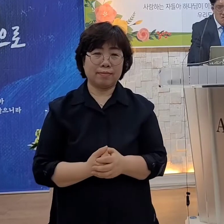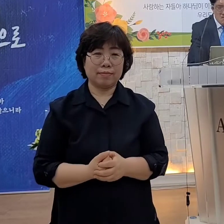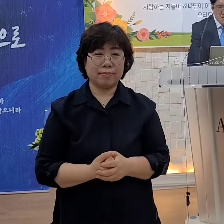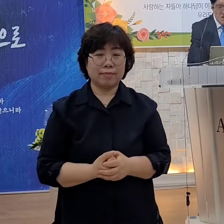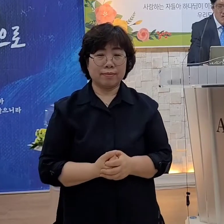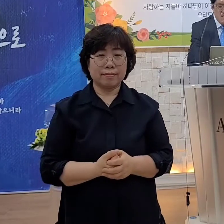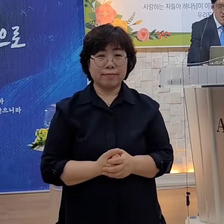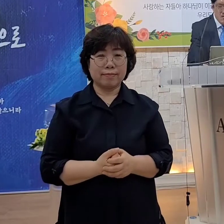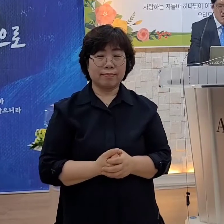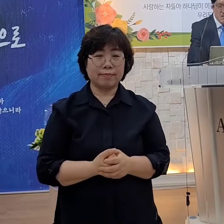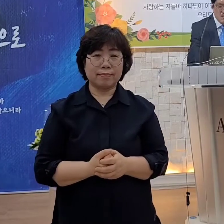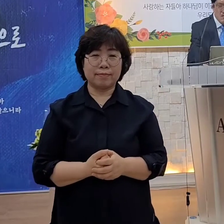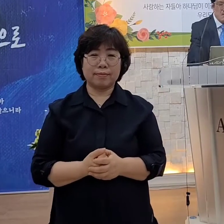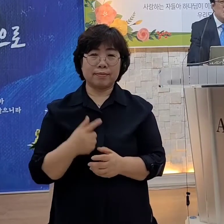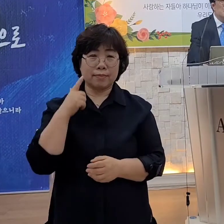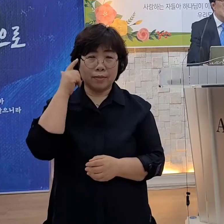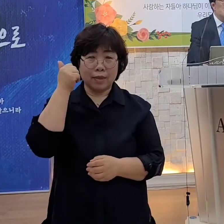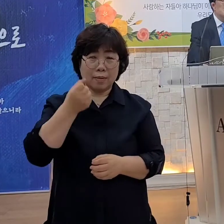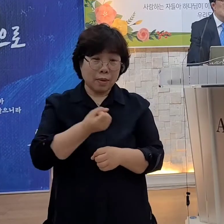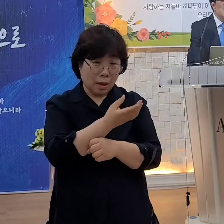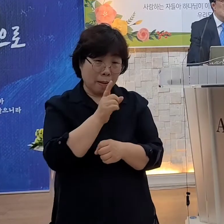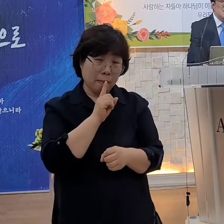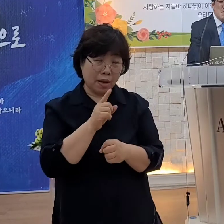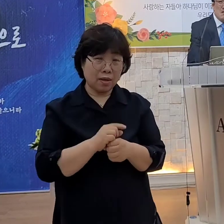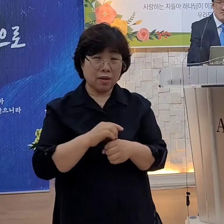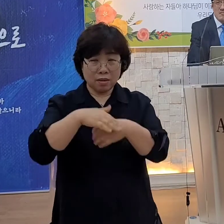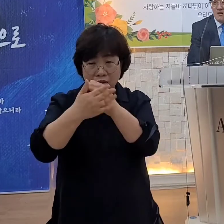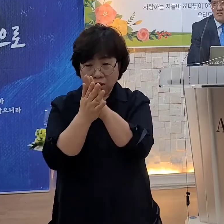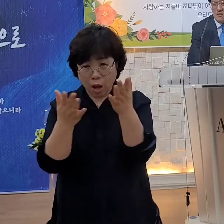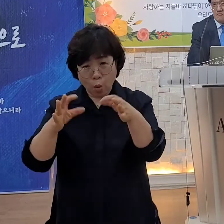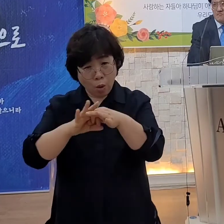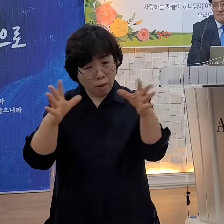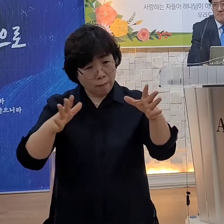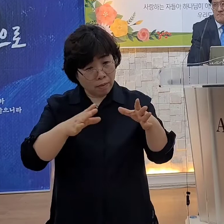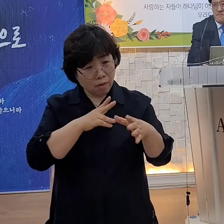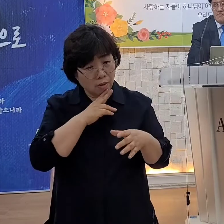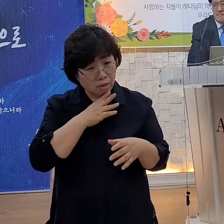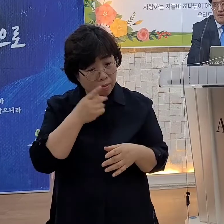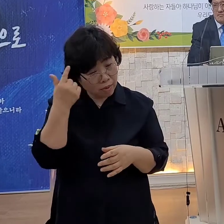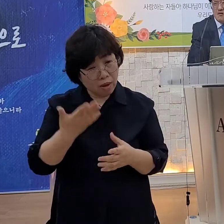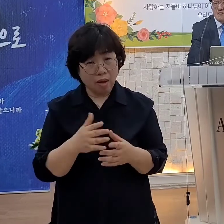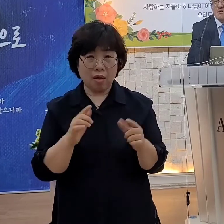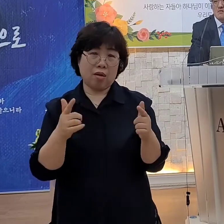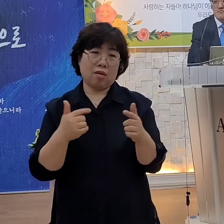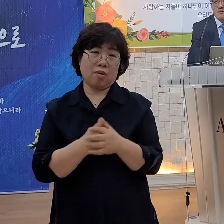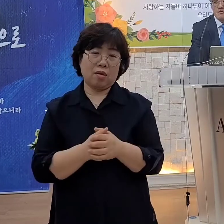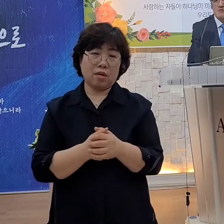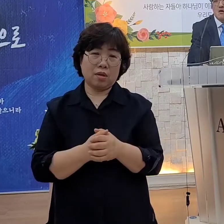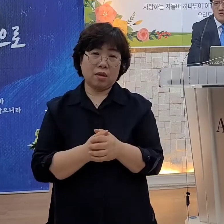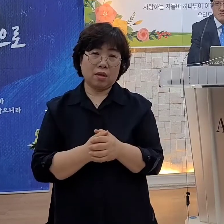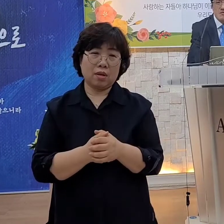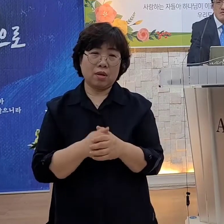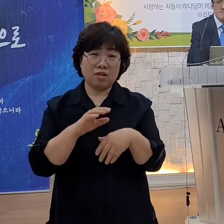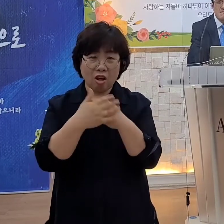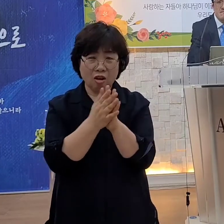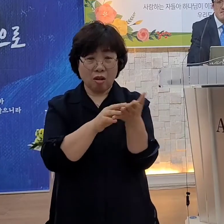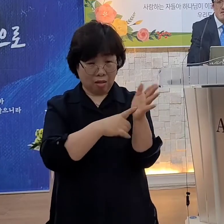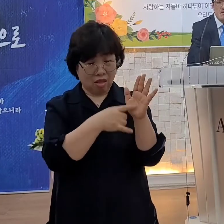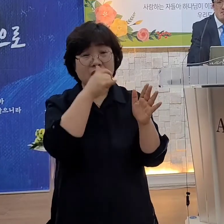여러분, 제가 오늘 이렇게 한 말이 성경하고 전혀 상관없는 말 같잖아요. 이런 말이 어디에 있냐면 성경에